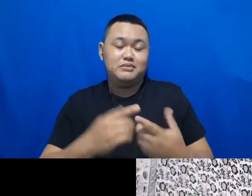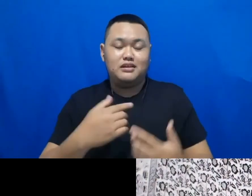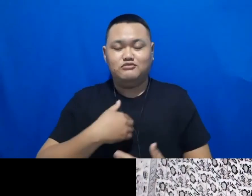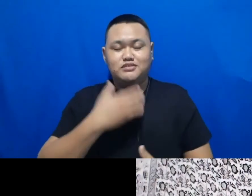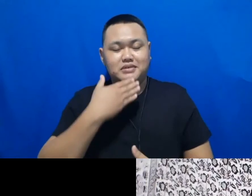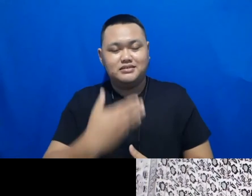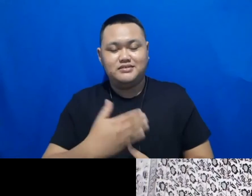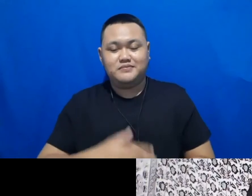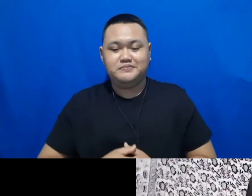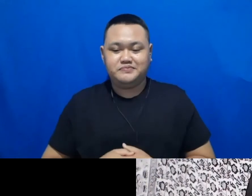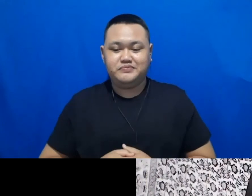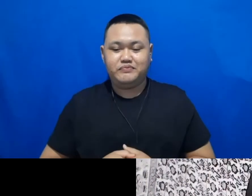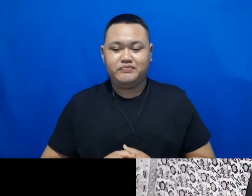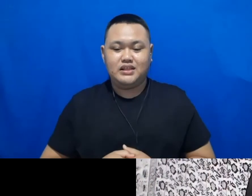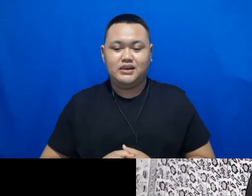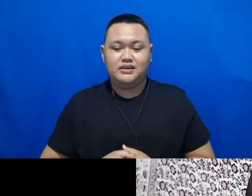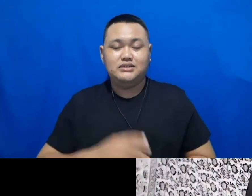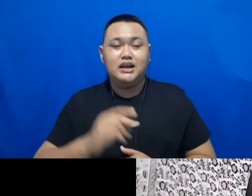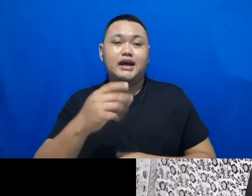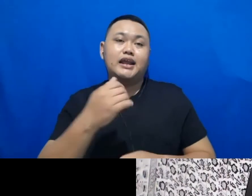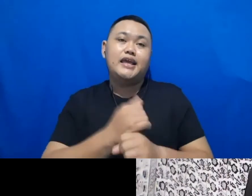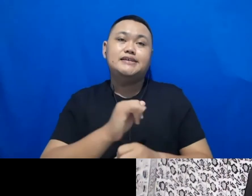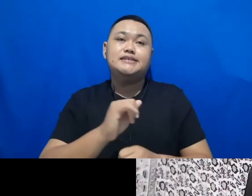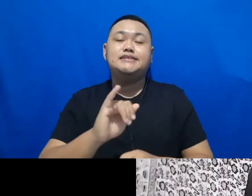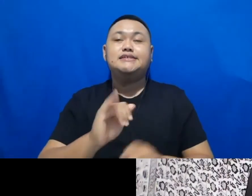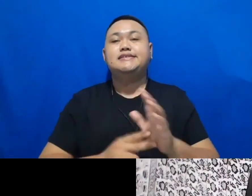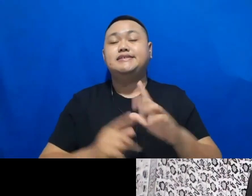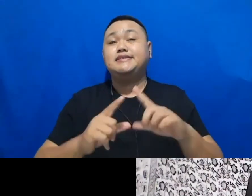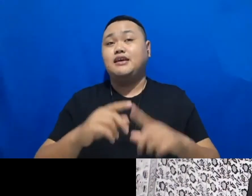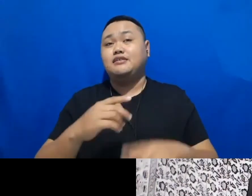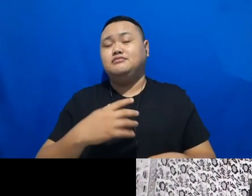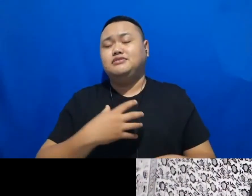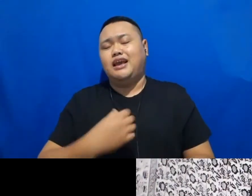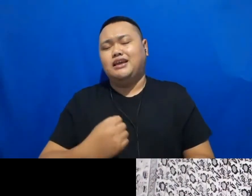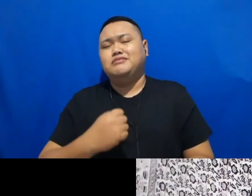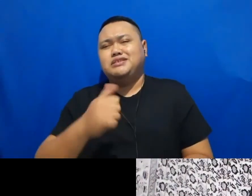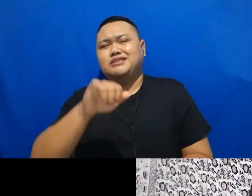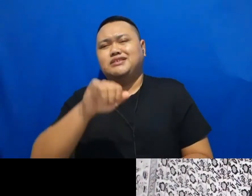begitu, karena misalnya contohnya laki-laki itu tidak